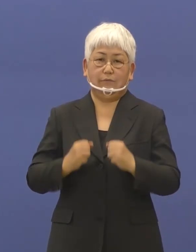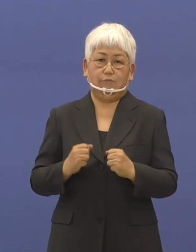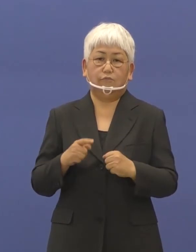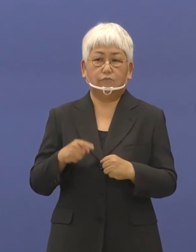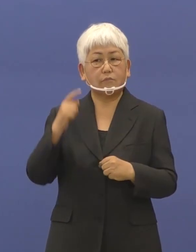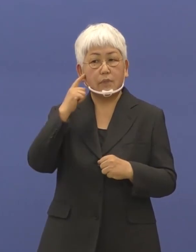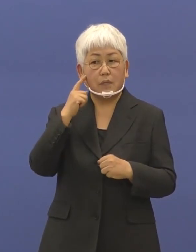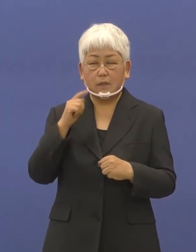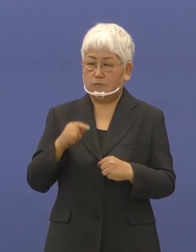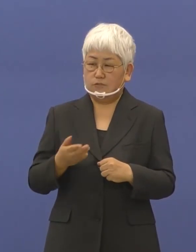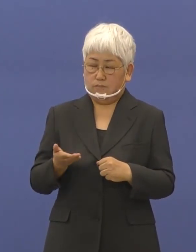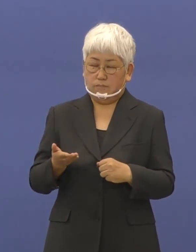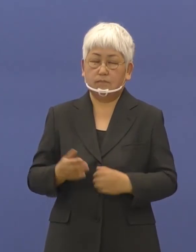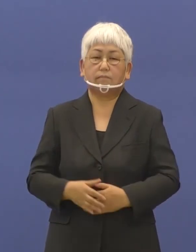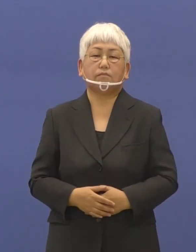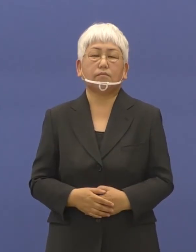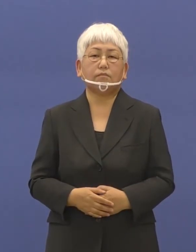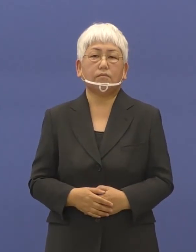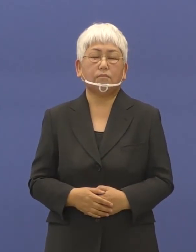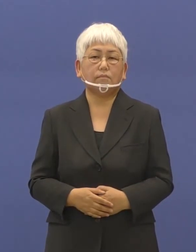。 はい、